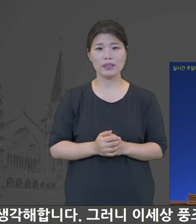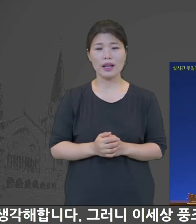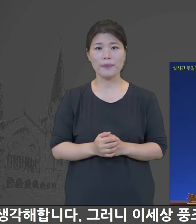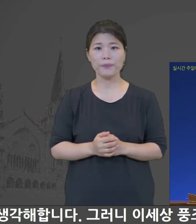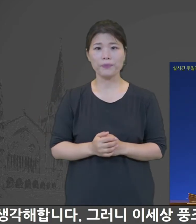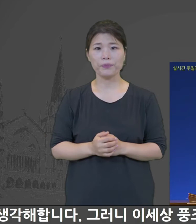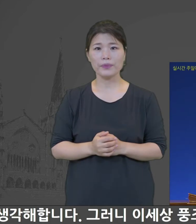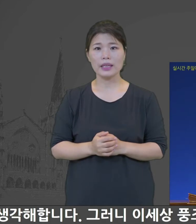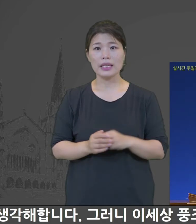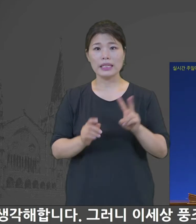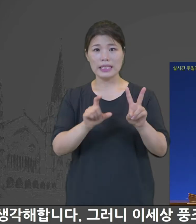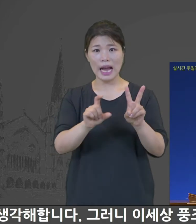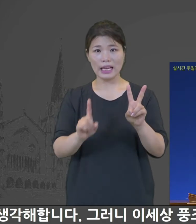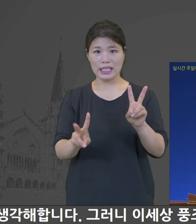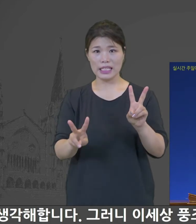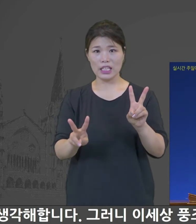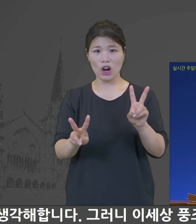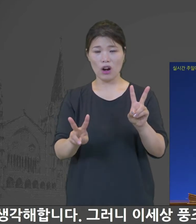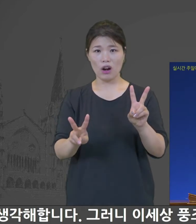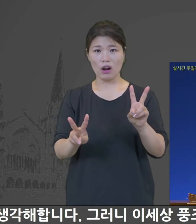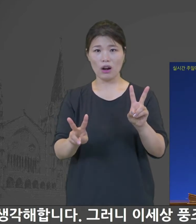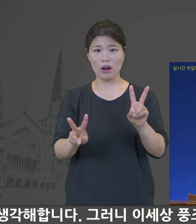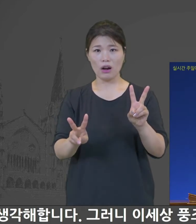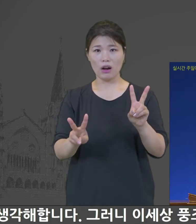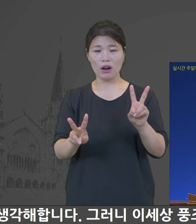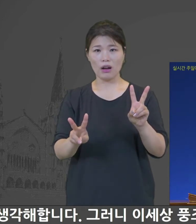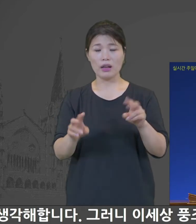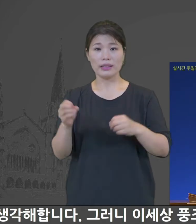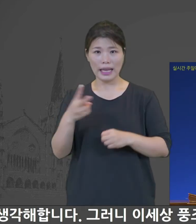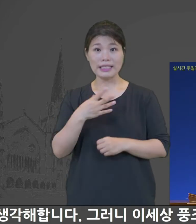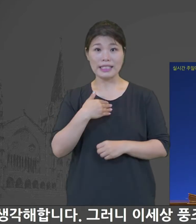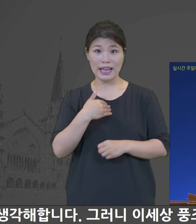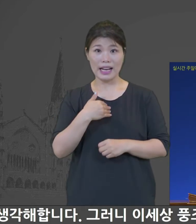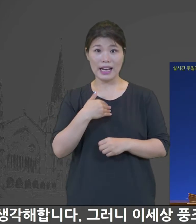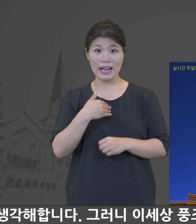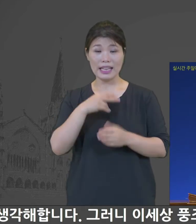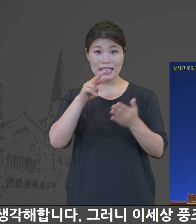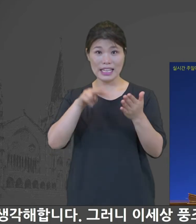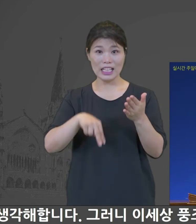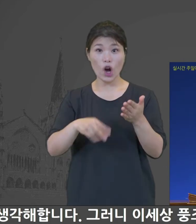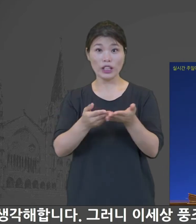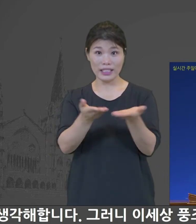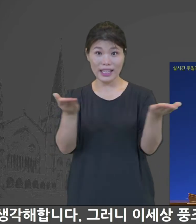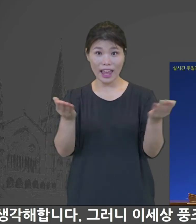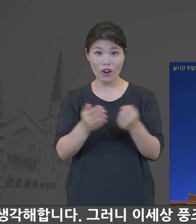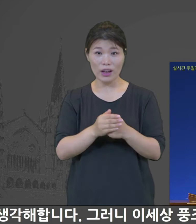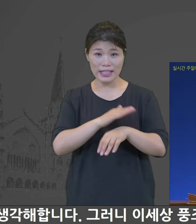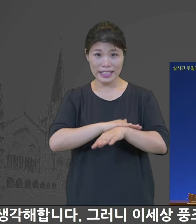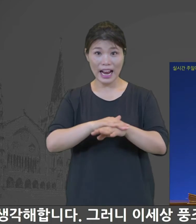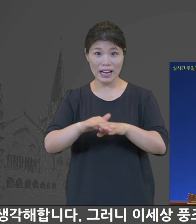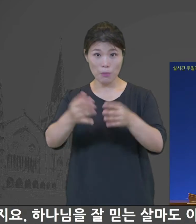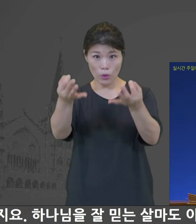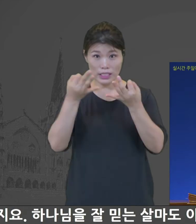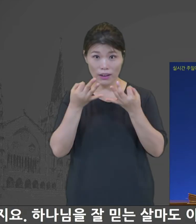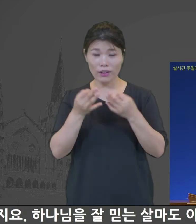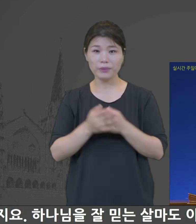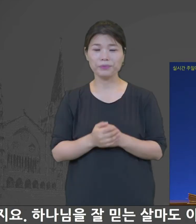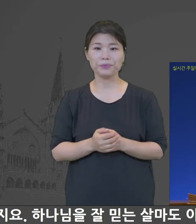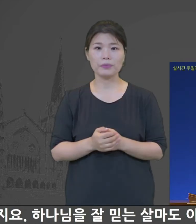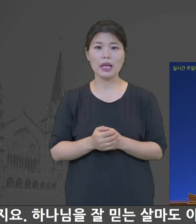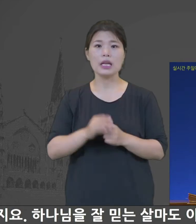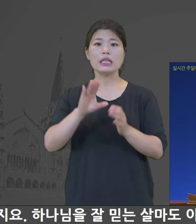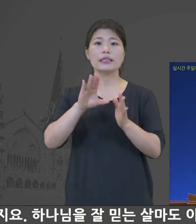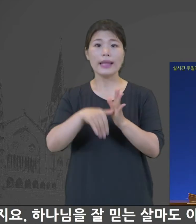자, 2절을 보시면요, 다시 한번 제가 읽어드리는데 잘 따라오셔야 됩니다.